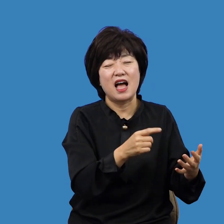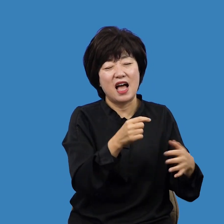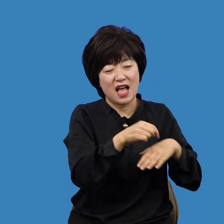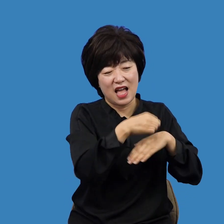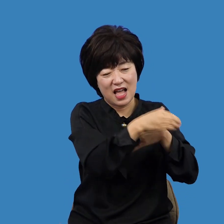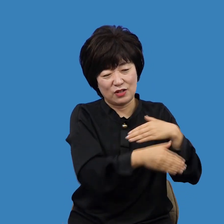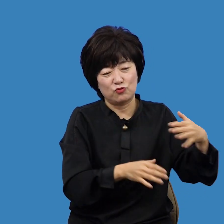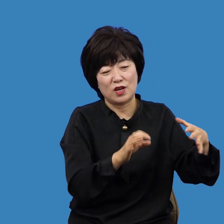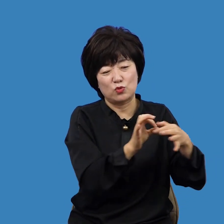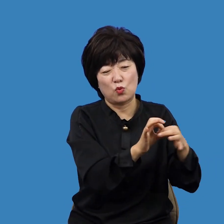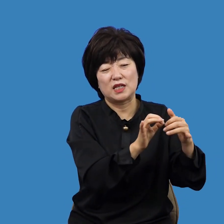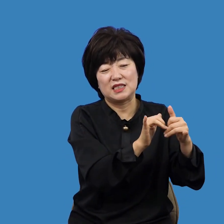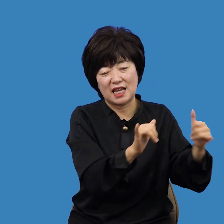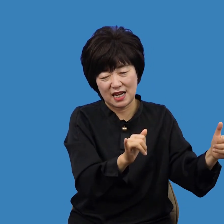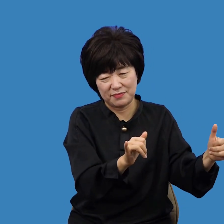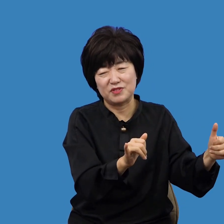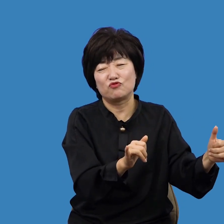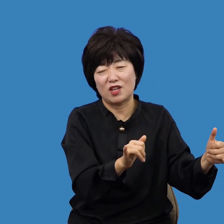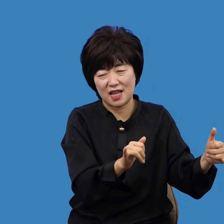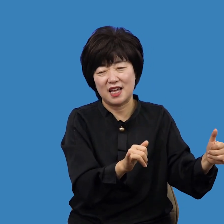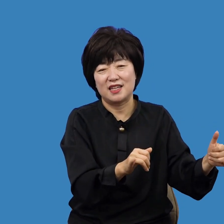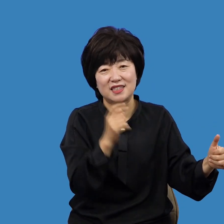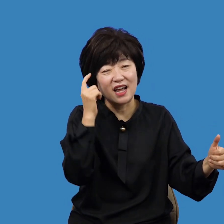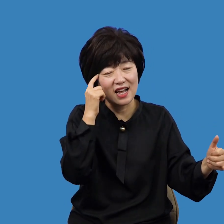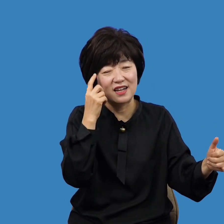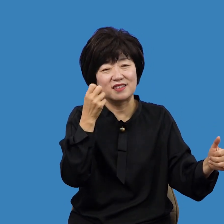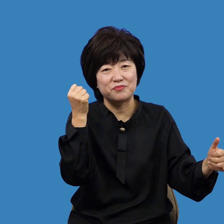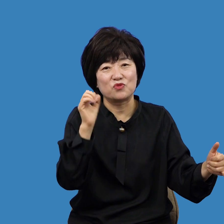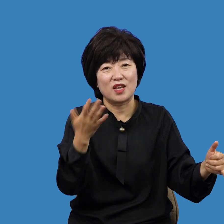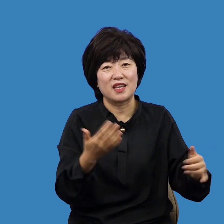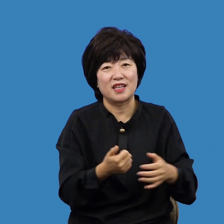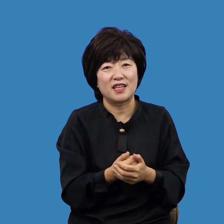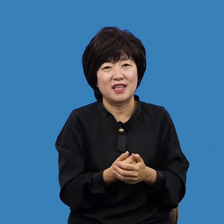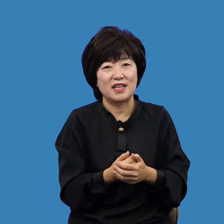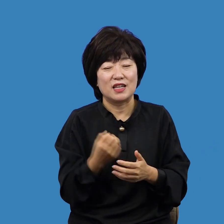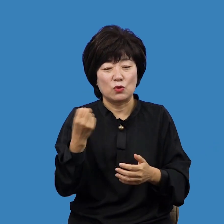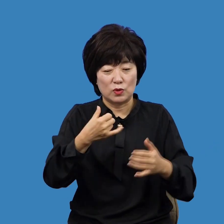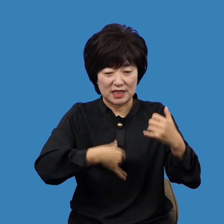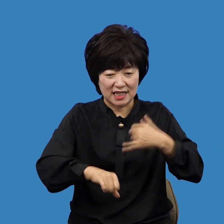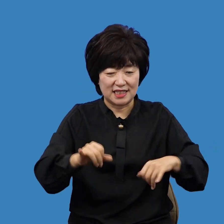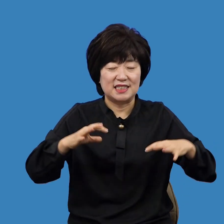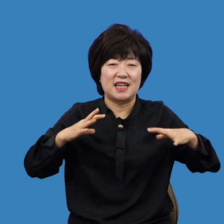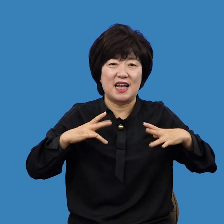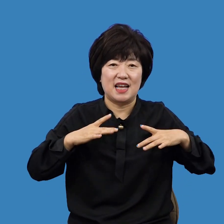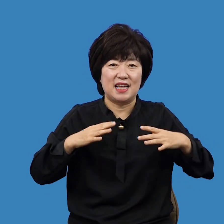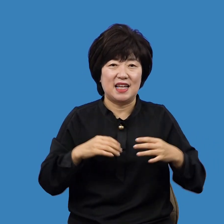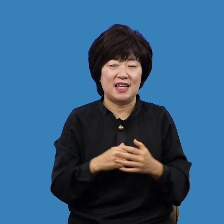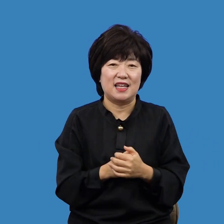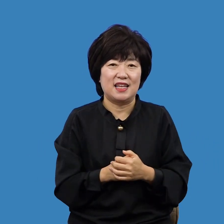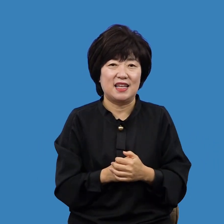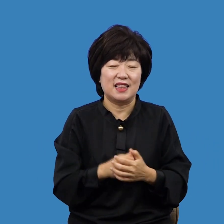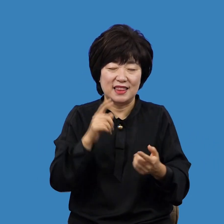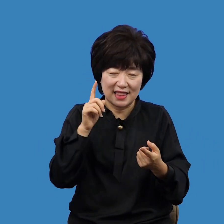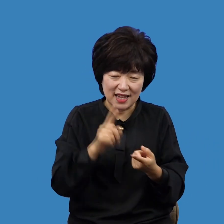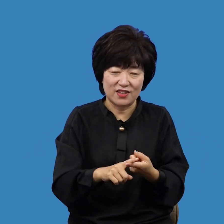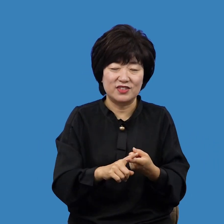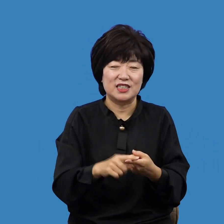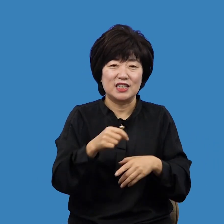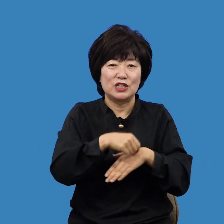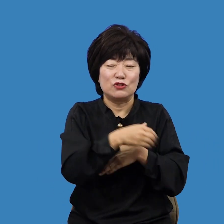속한 사람이구나, 이렇게 생각하시면 됩니다. 또 자식 자랑하는 사람, 당연히 육적인